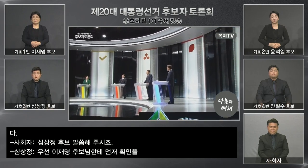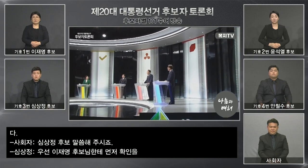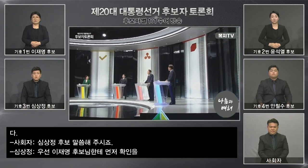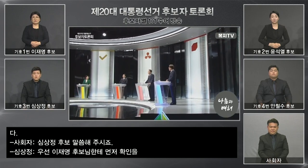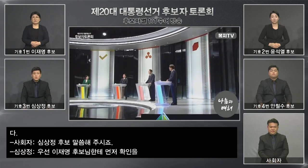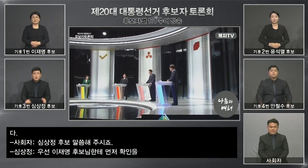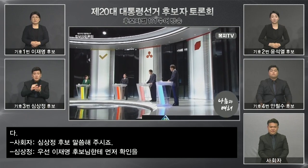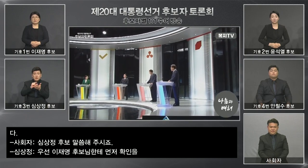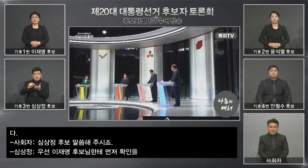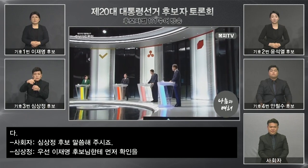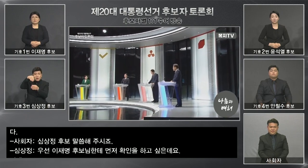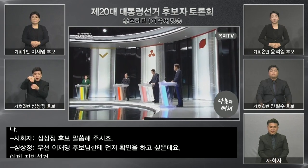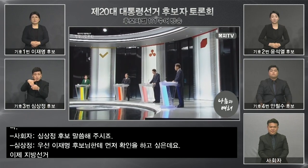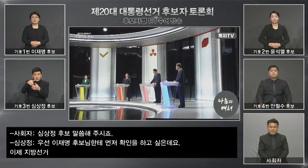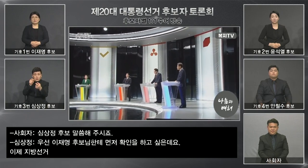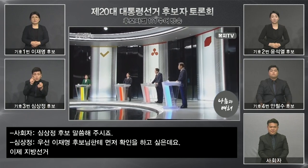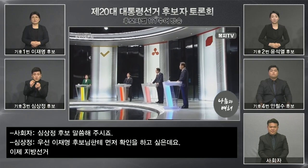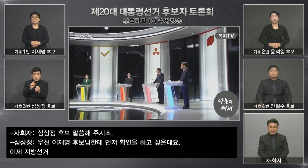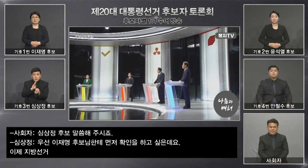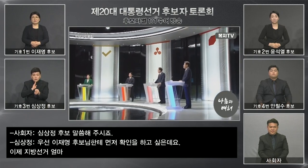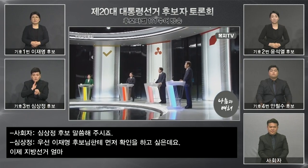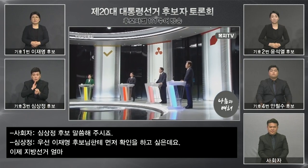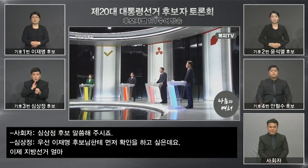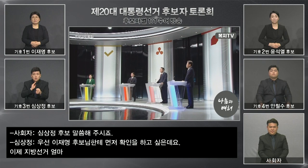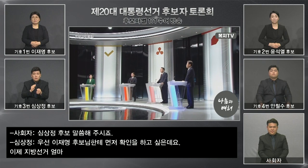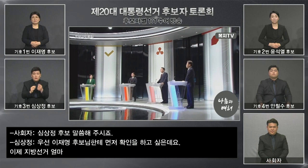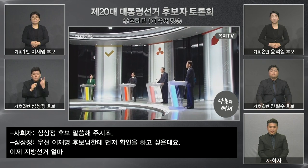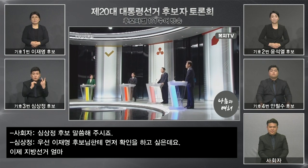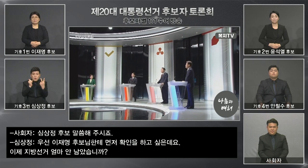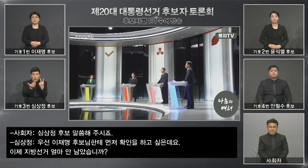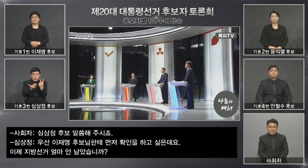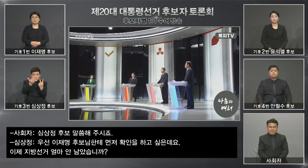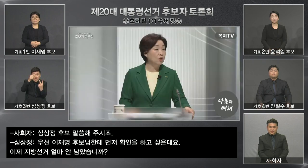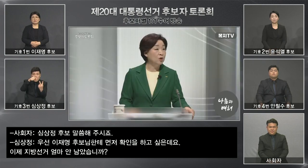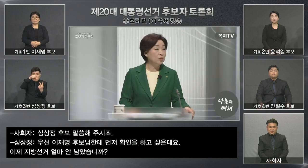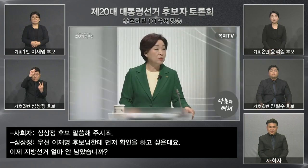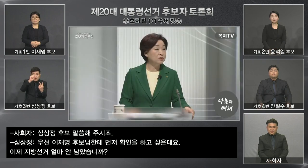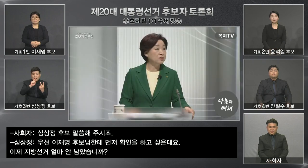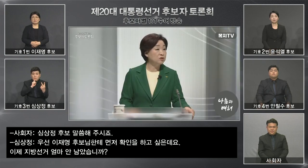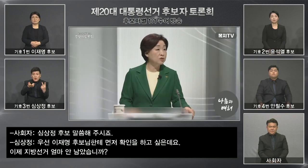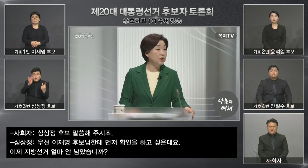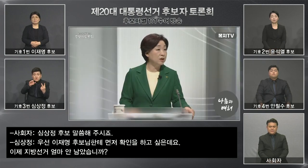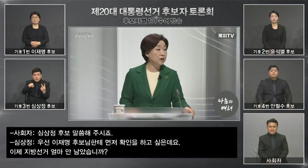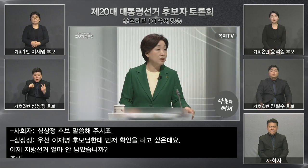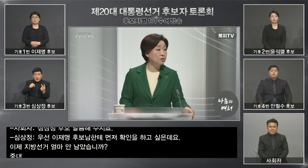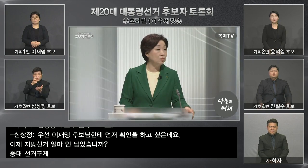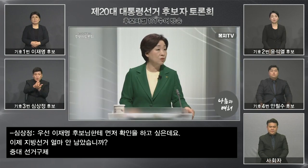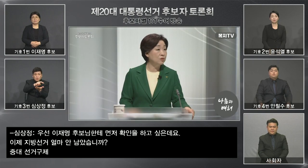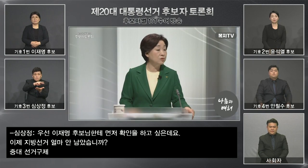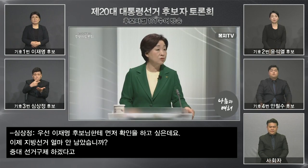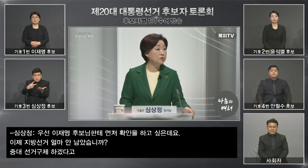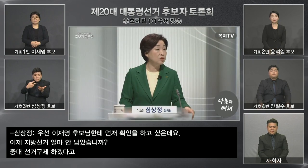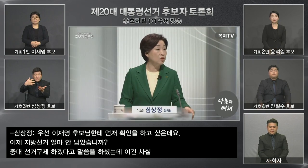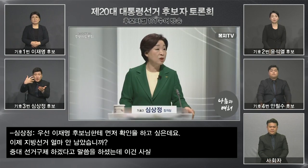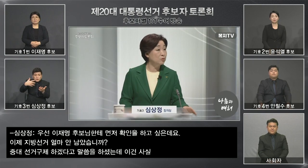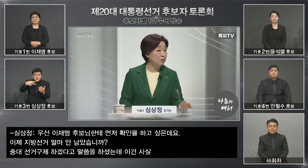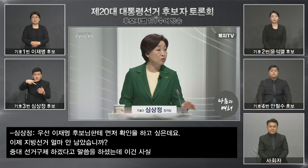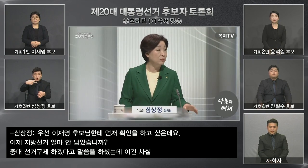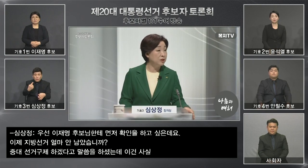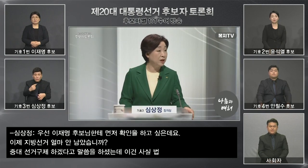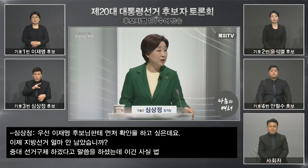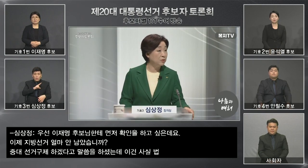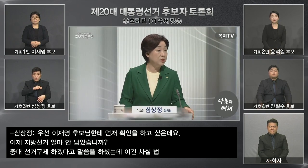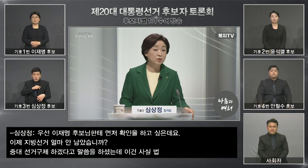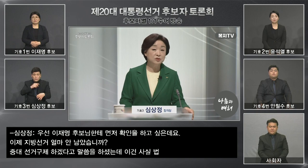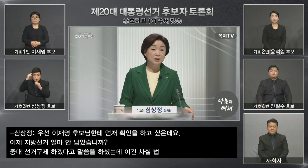지방선거가 얼마 안 남았지 않습니까? 중대선거구제 하겠다 이렇게 말씀하셨는데 이건 사실 법 개정 이전에라도 의원들이 결의하면